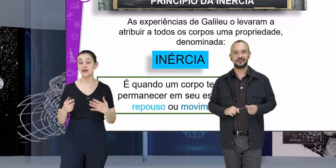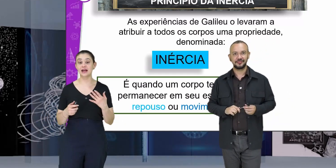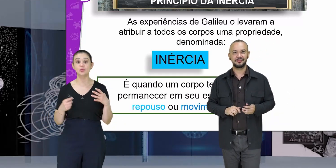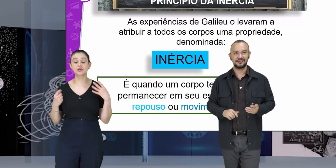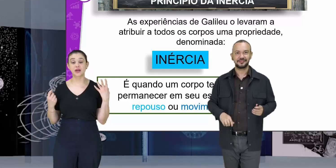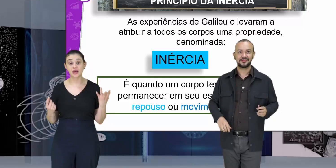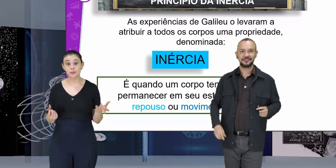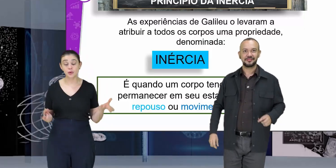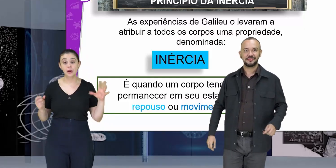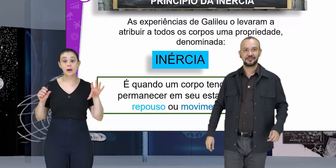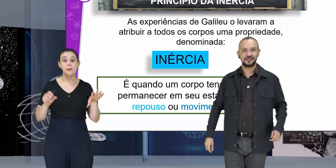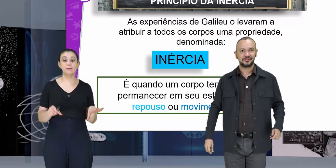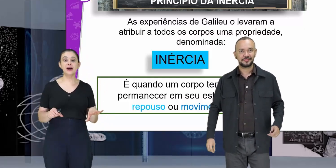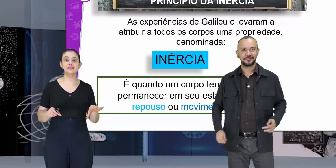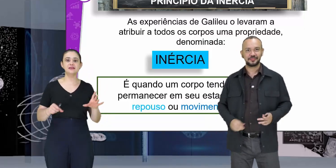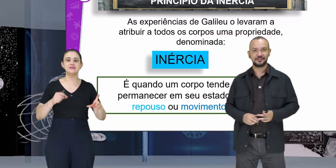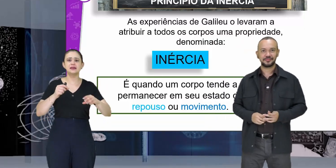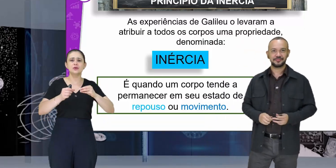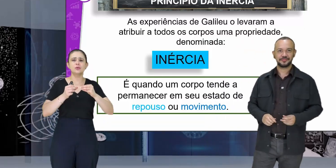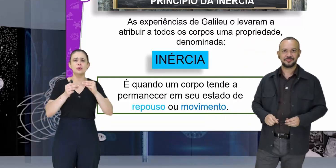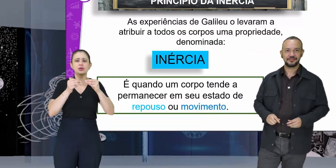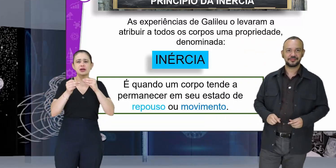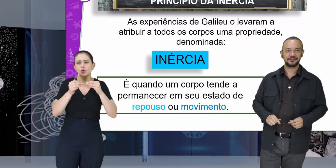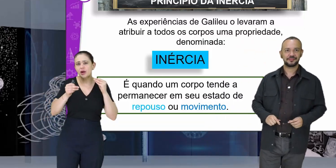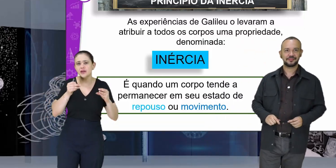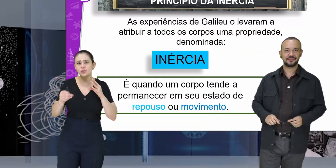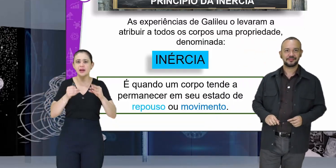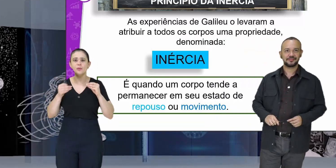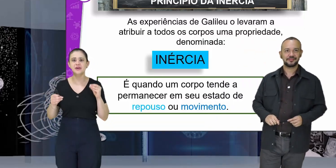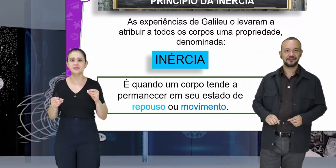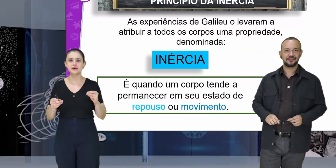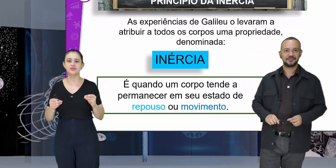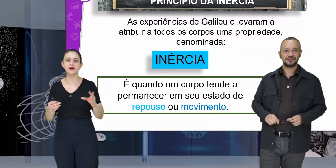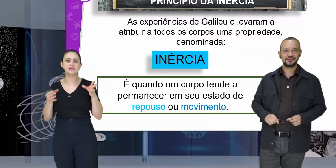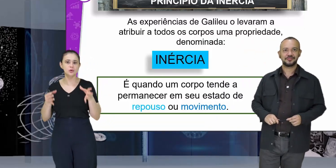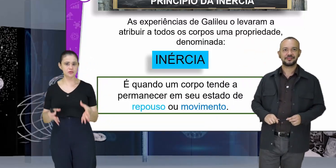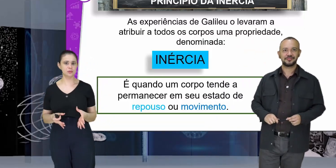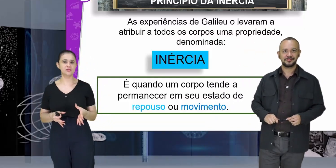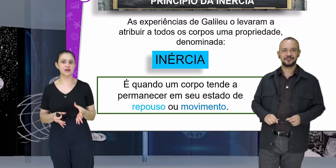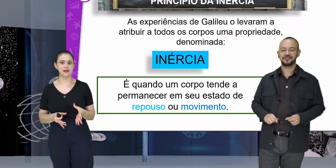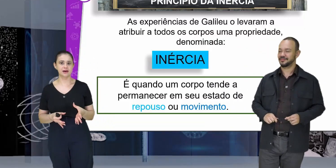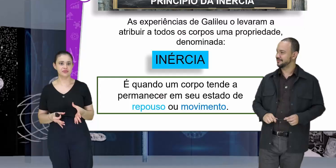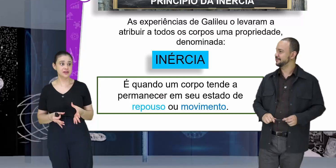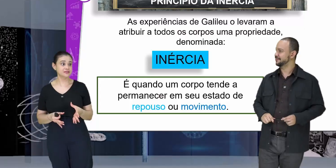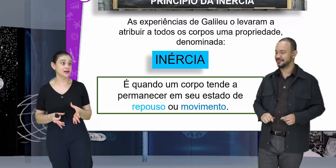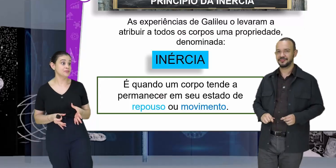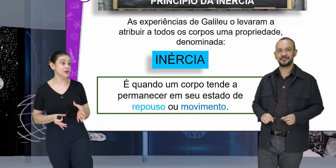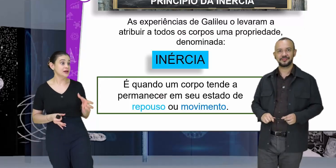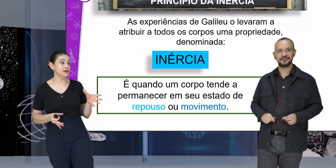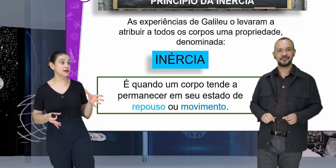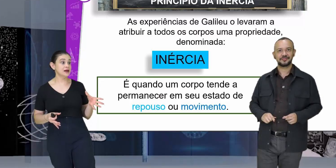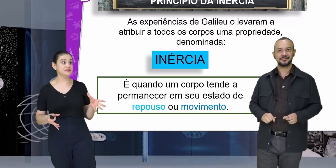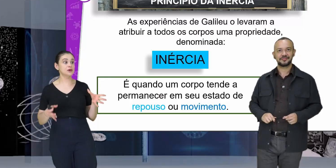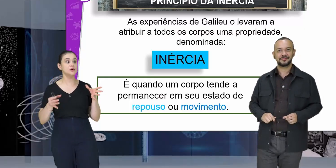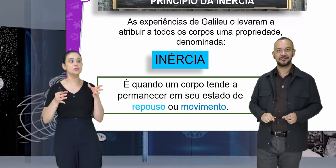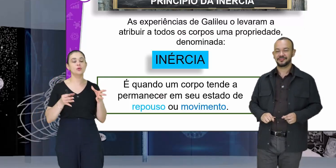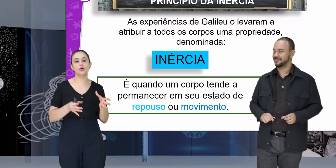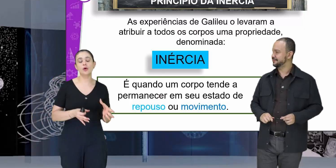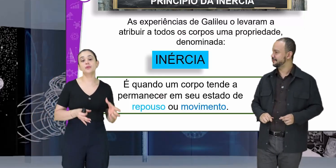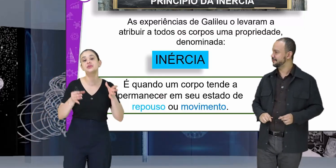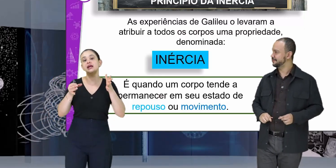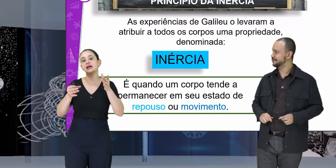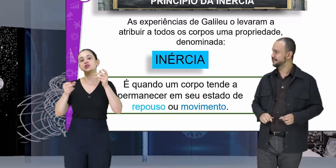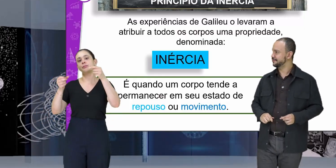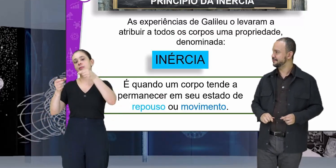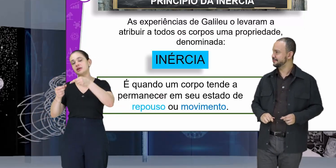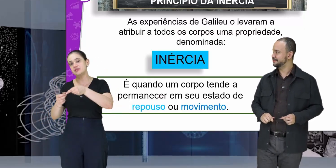palavra, falar no termo, mas assim, não conectou ainda o que realmente significa. Então nós vamos ver aqui na física que a inércia é quando um